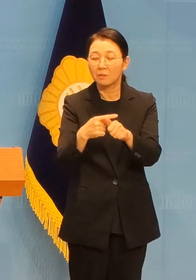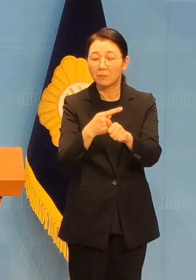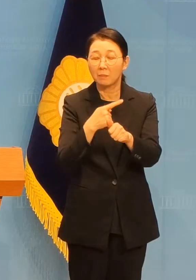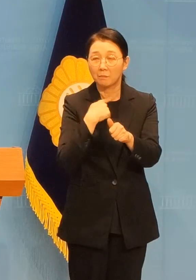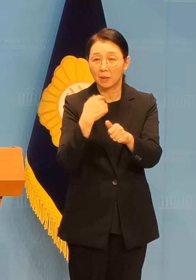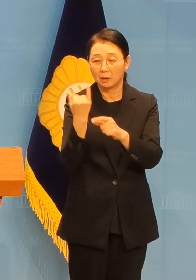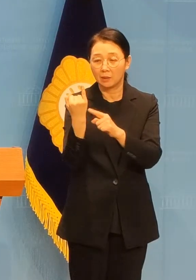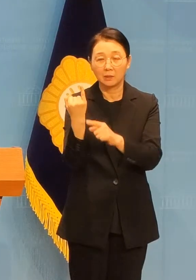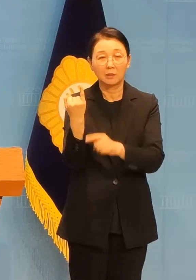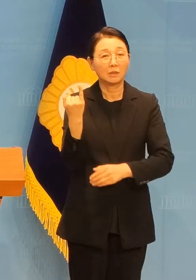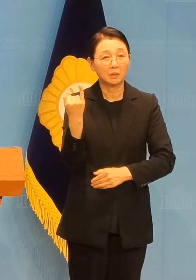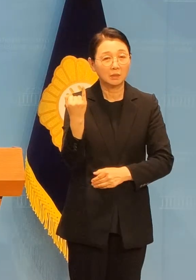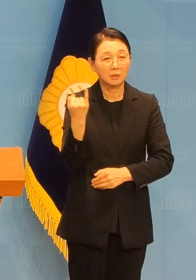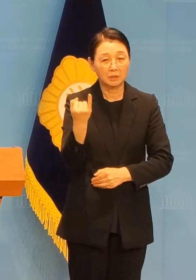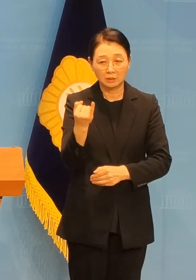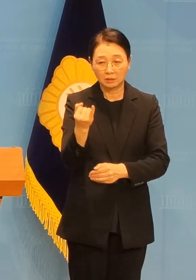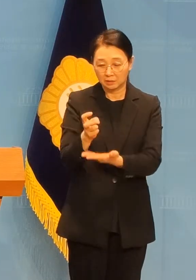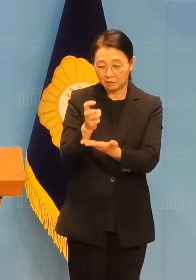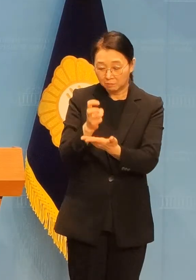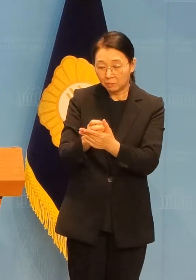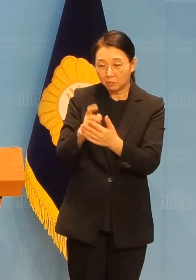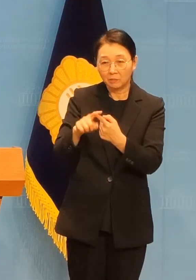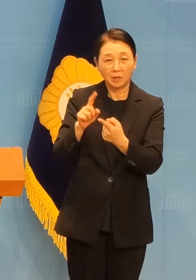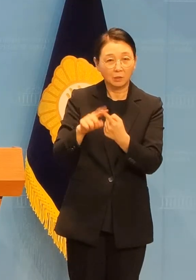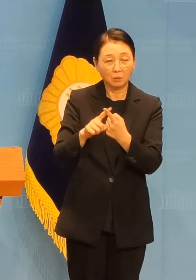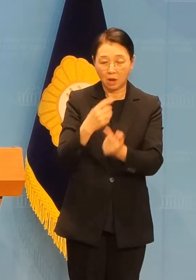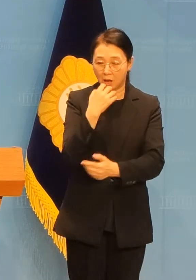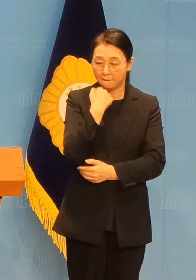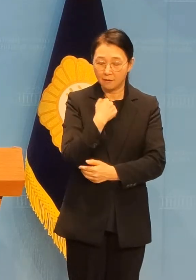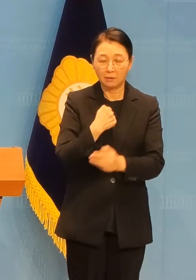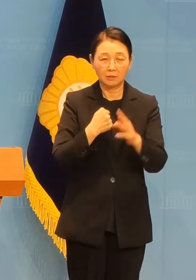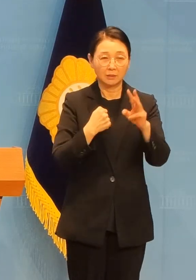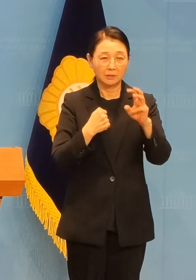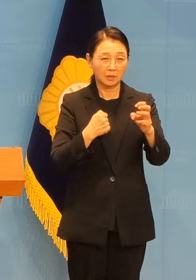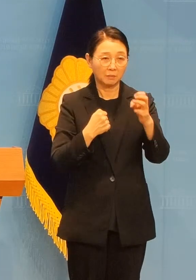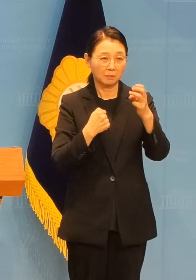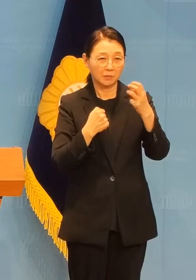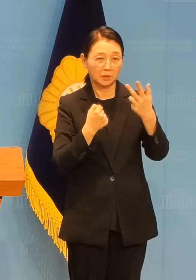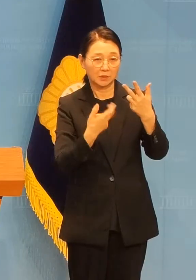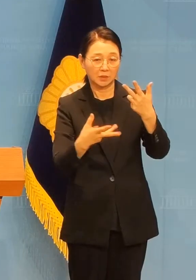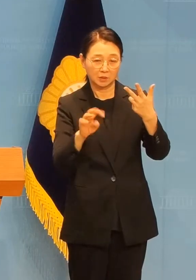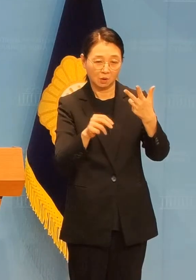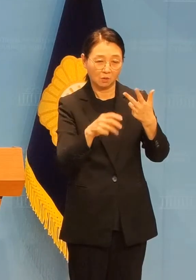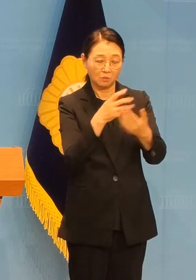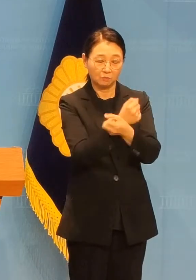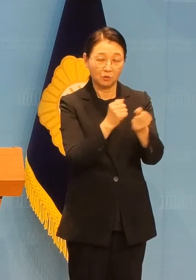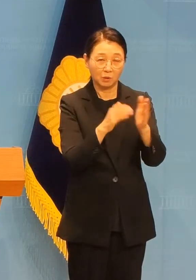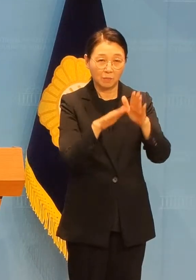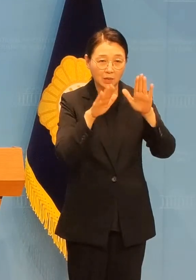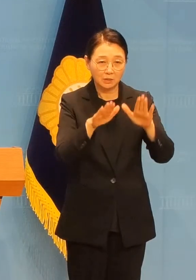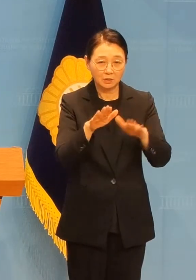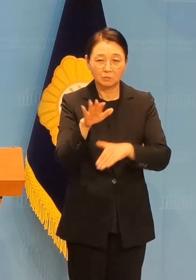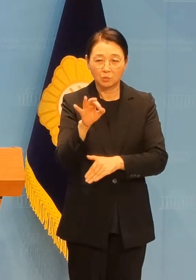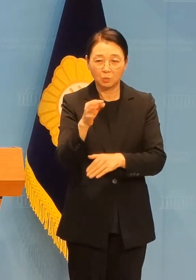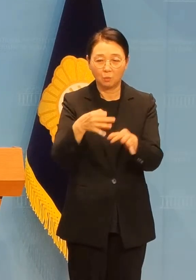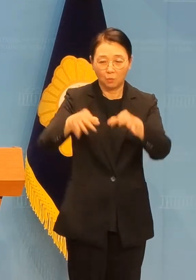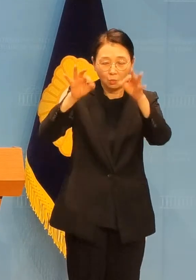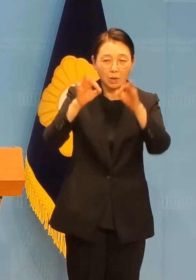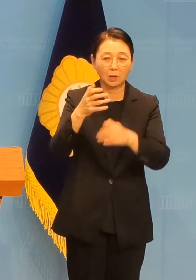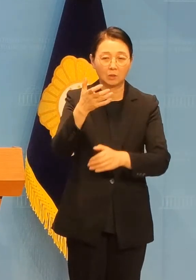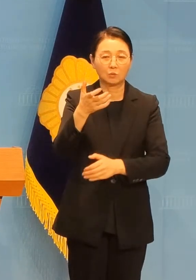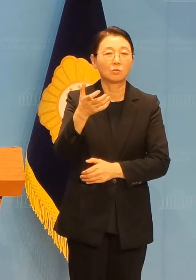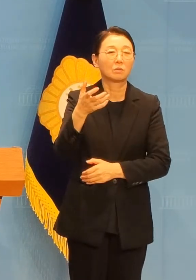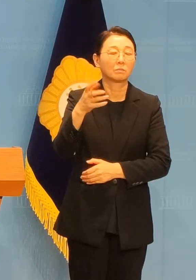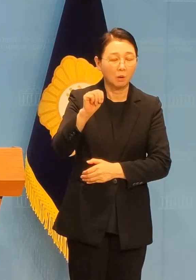당사자가 그 제도로 37억 원에 분양받은 아파트가 현재 90억 원에 육박하는 로또가 된